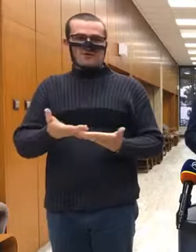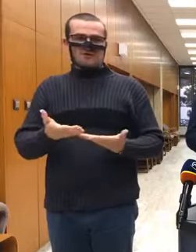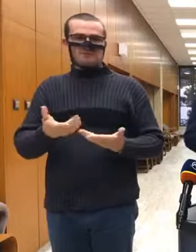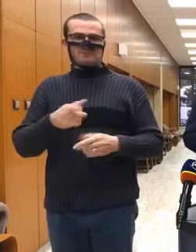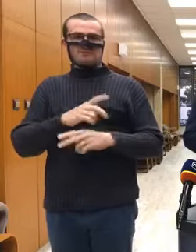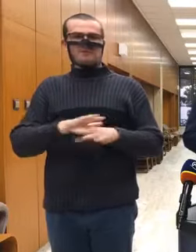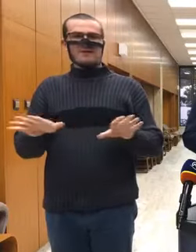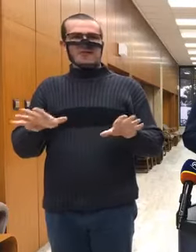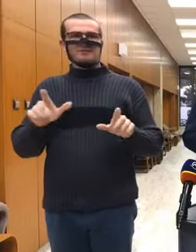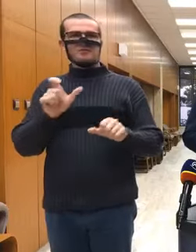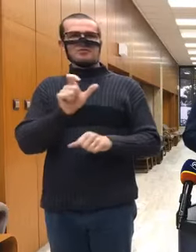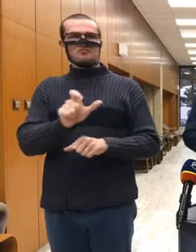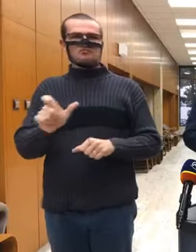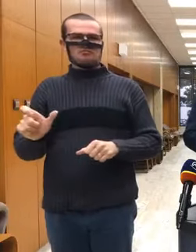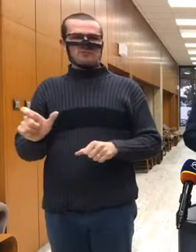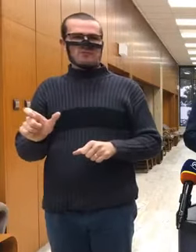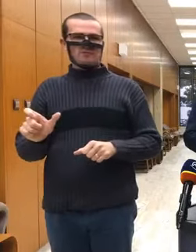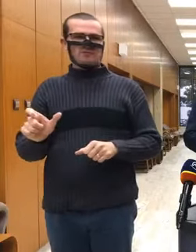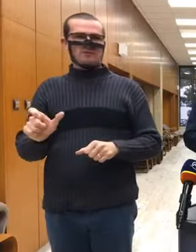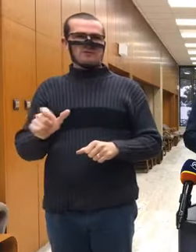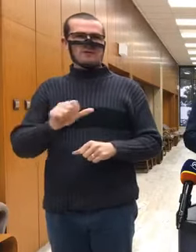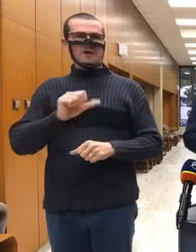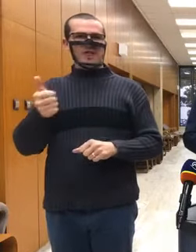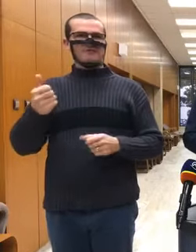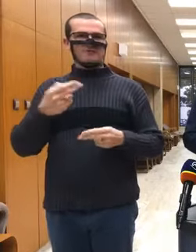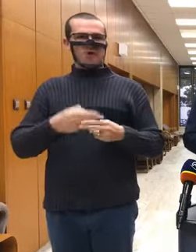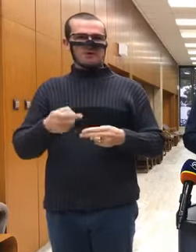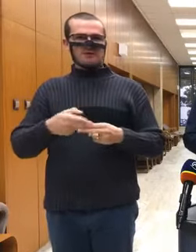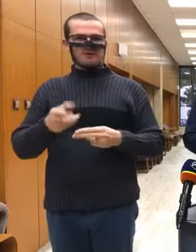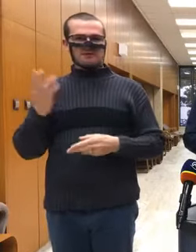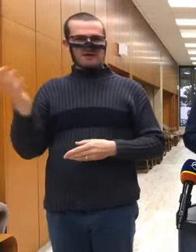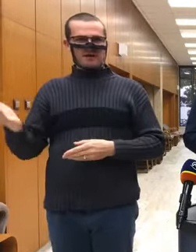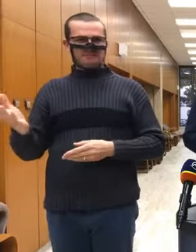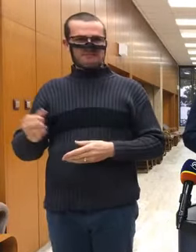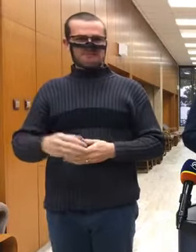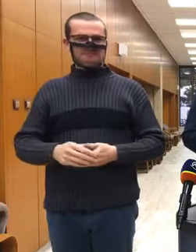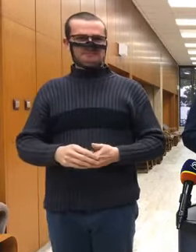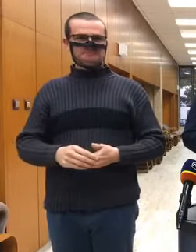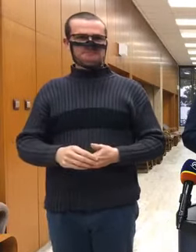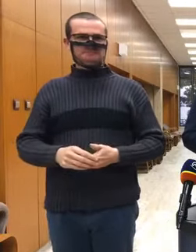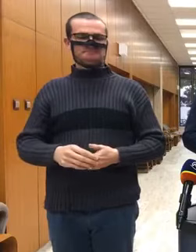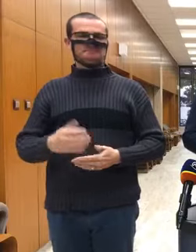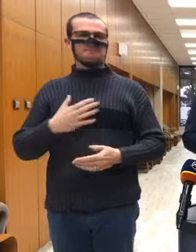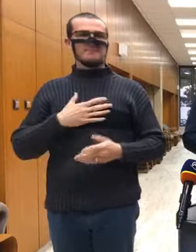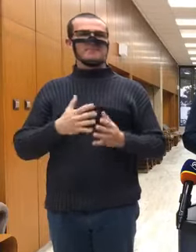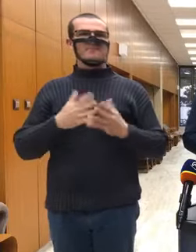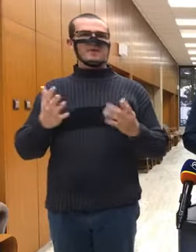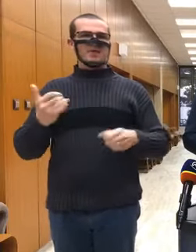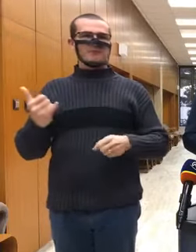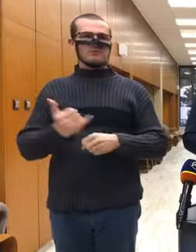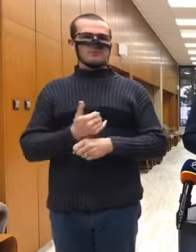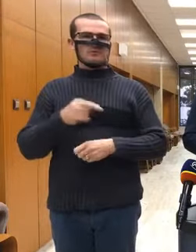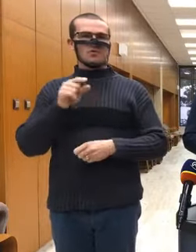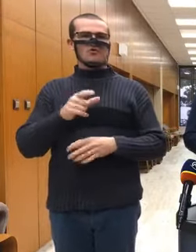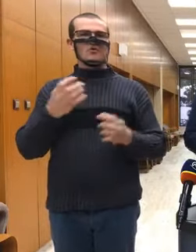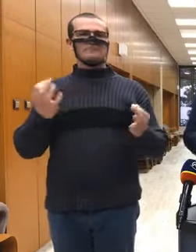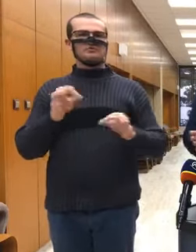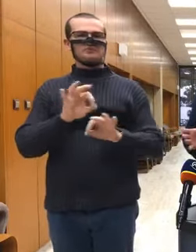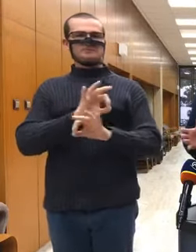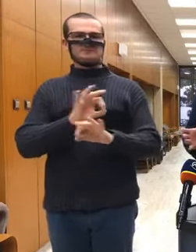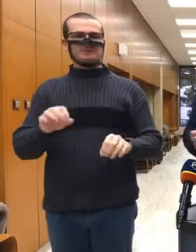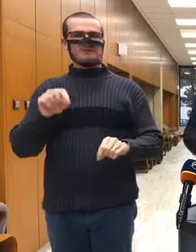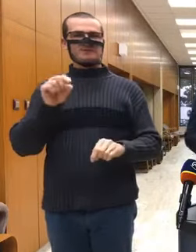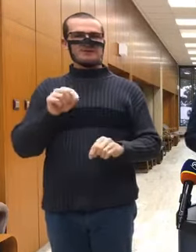to len slovo hlavného hygienika. Mám veľké pochybnosti o tom, či je správne, aby